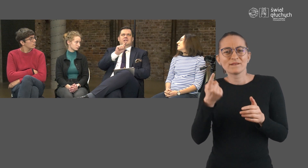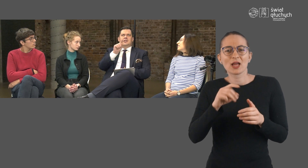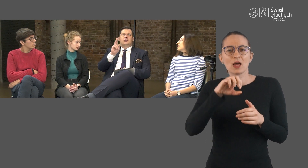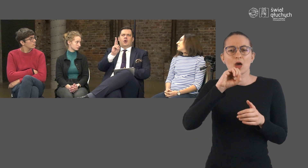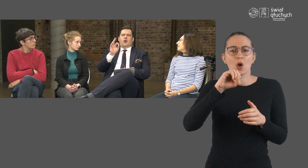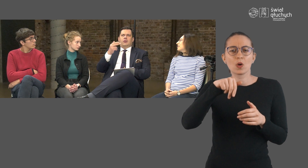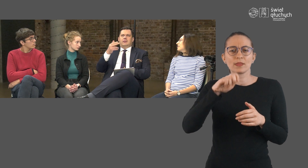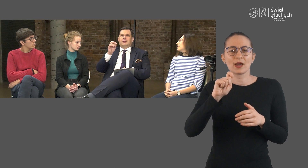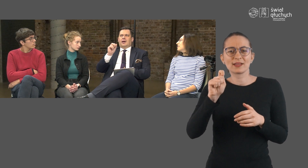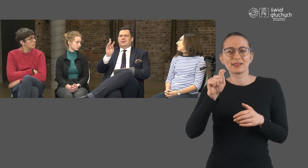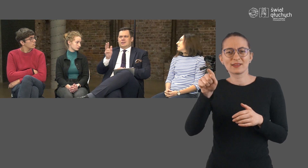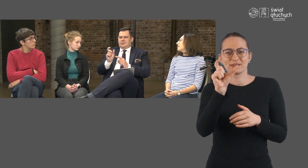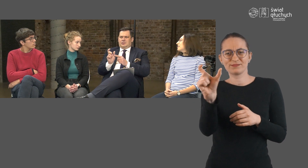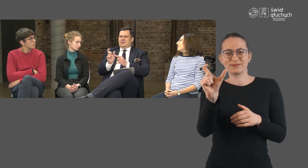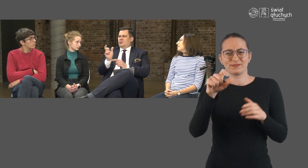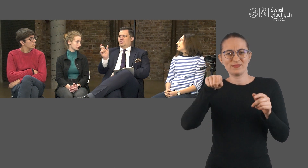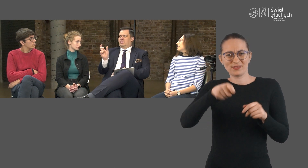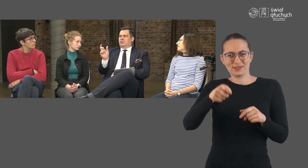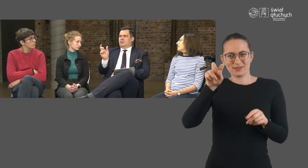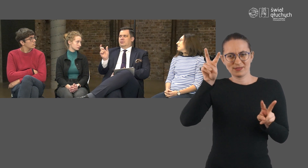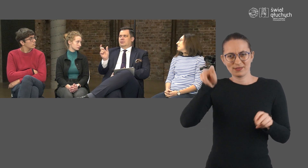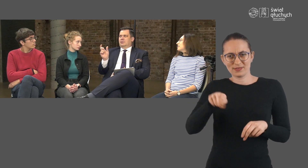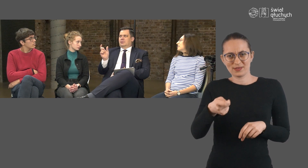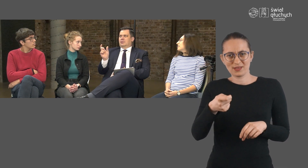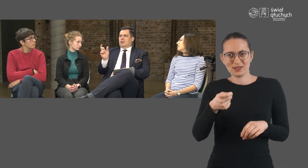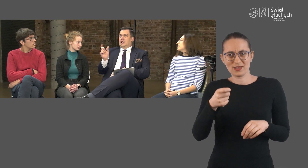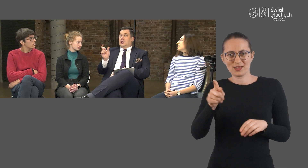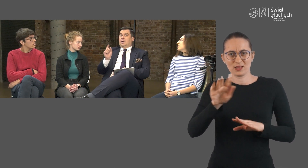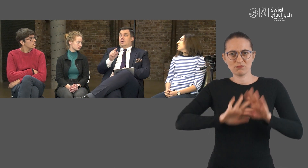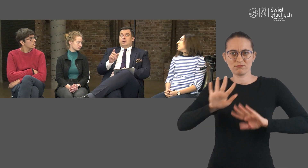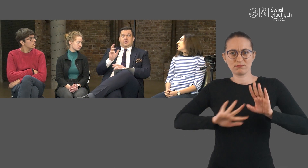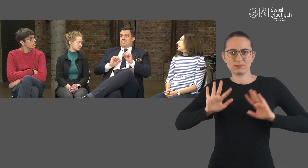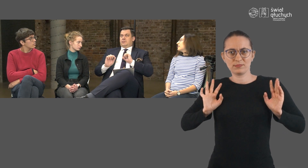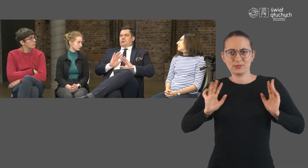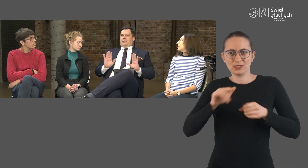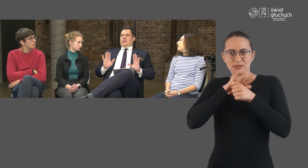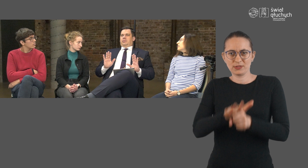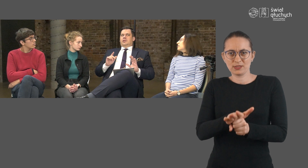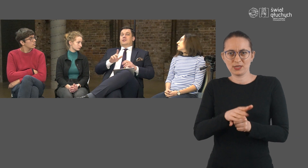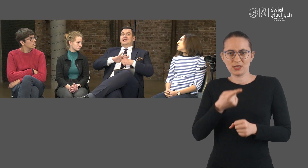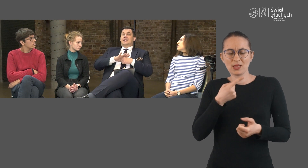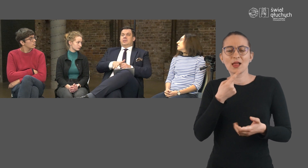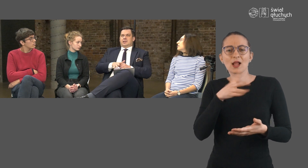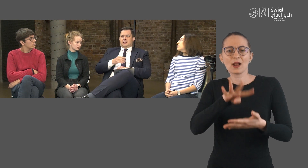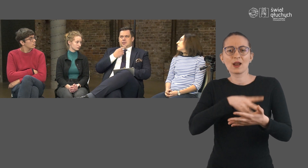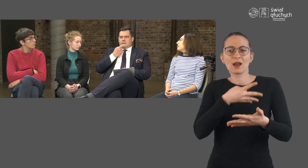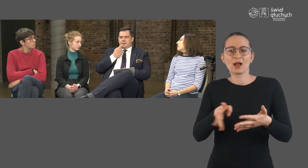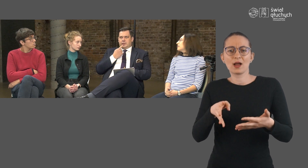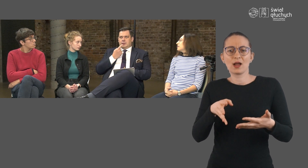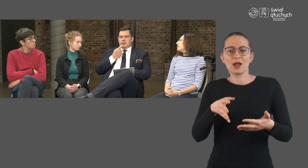najczęściej trzeba znaleźć kontakt. To jest jedno słowo. I ona się wycofała, powiedziała, że to jest